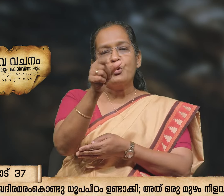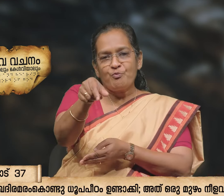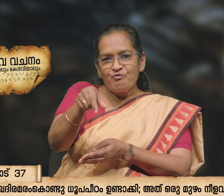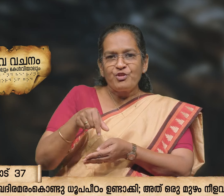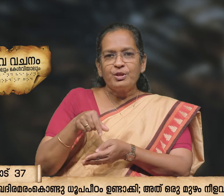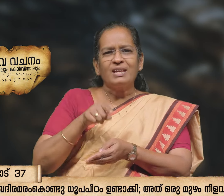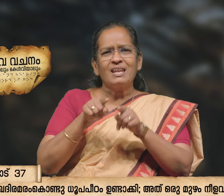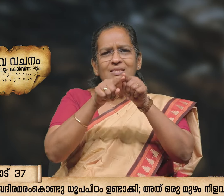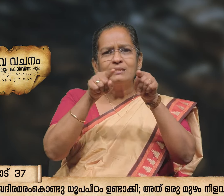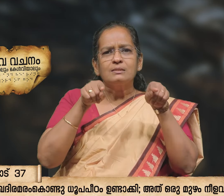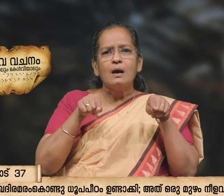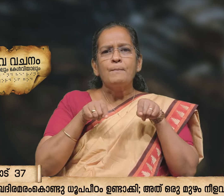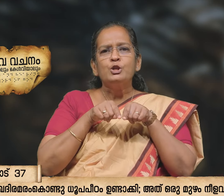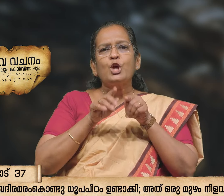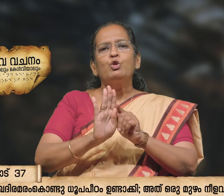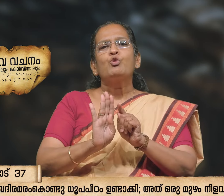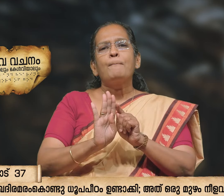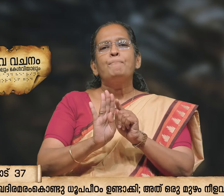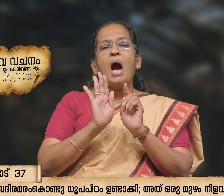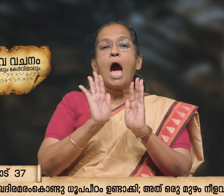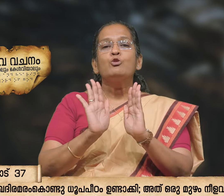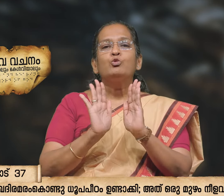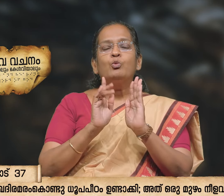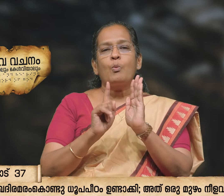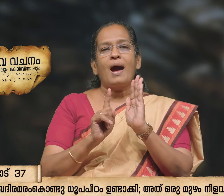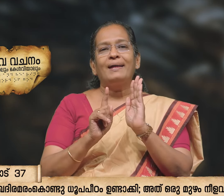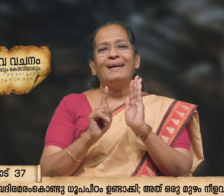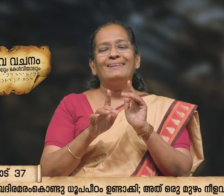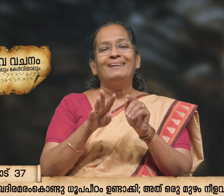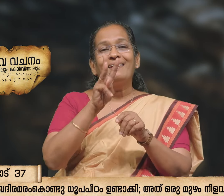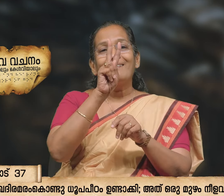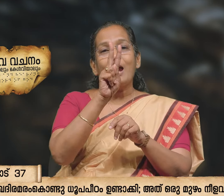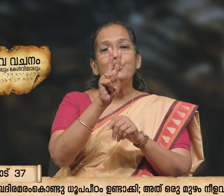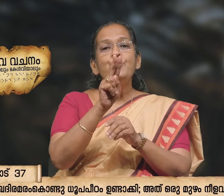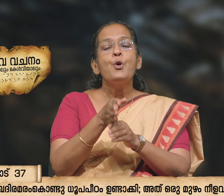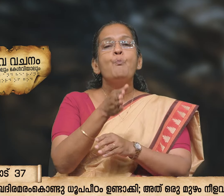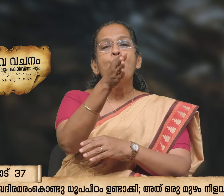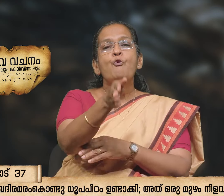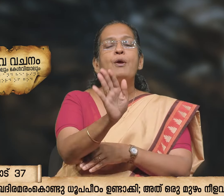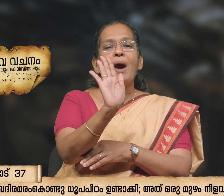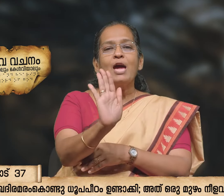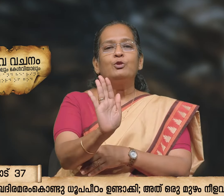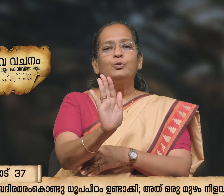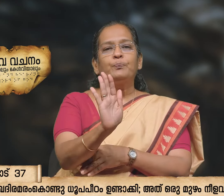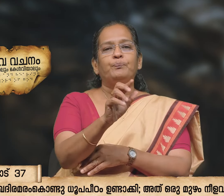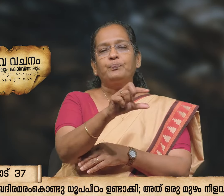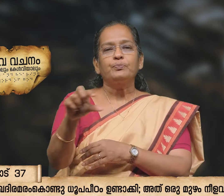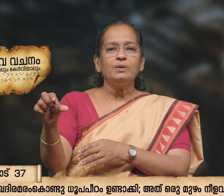വീതിയും ഇങ്ങനെ സമചതുരം ആയിരുന്നു. അതിന് ഉയരം 2 മുഴം ആയിരുന്നു. അതിൻ്റെ